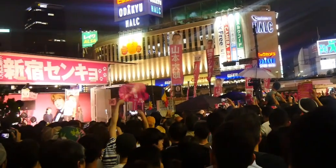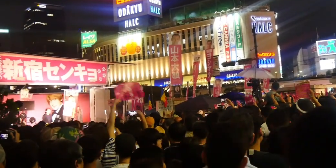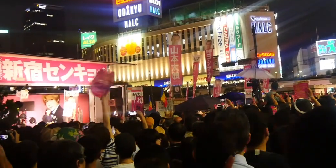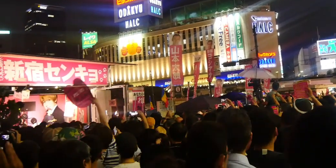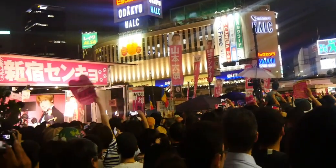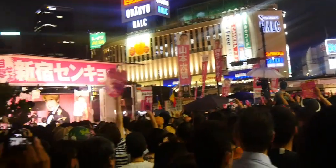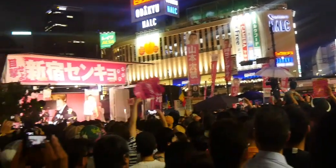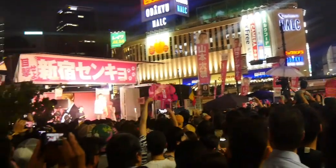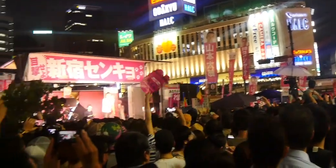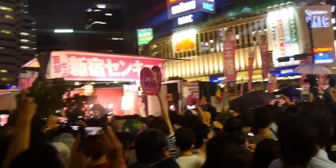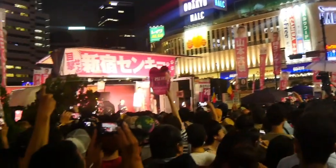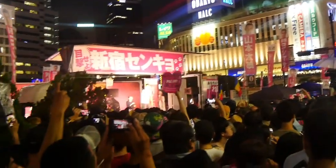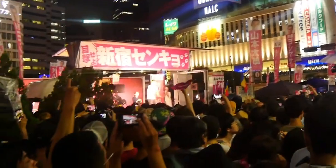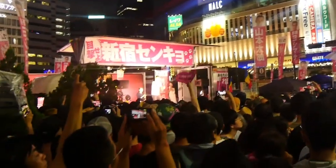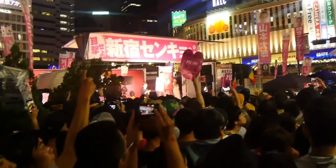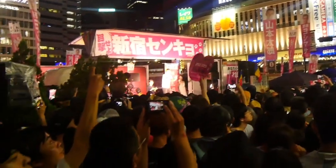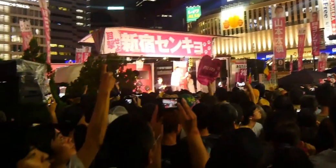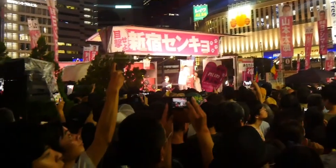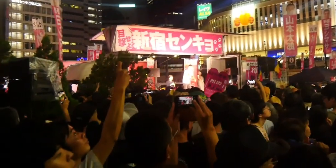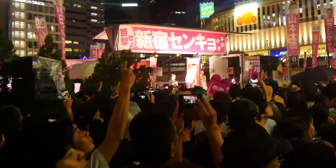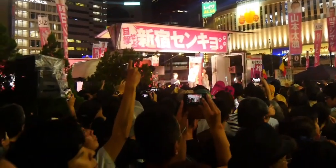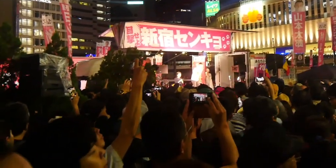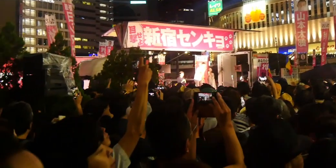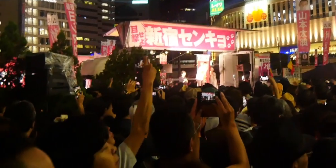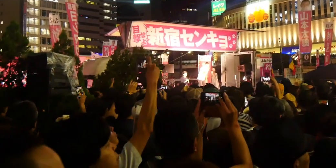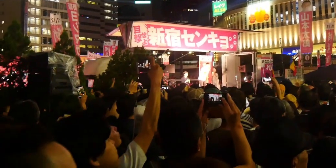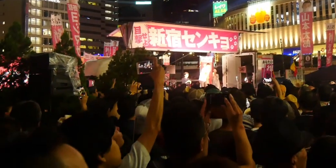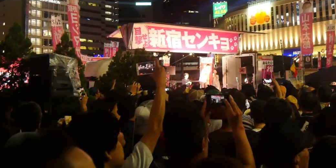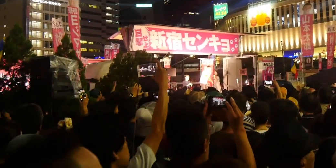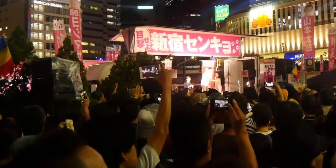今回は山本太郎を率いる